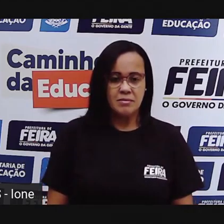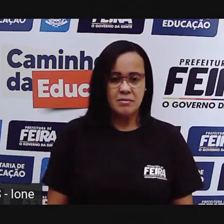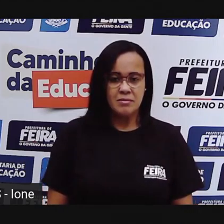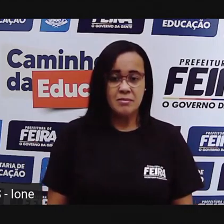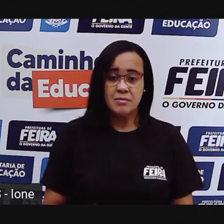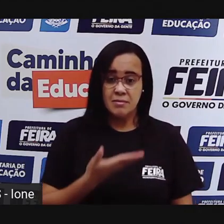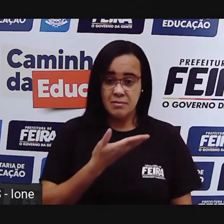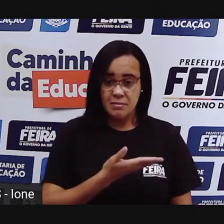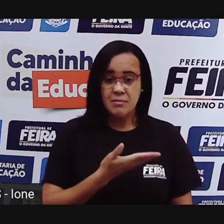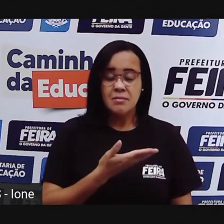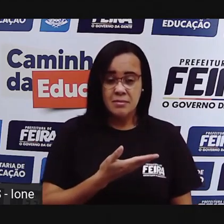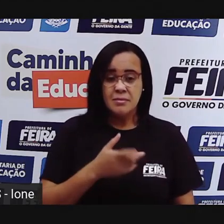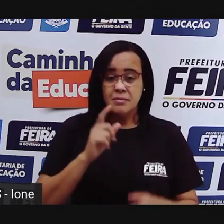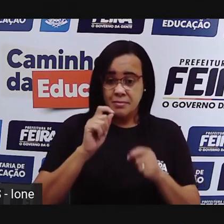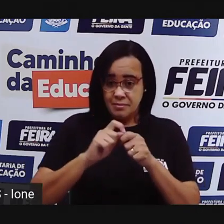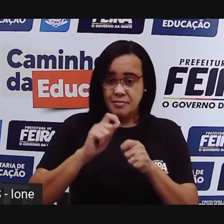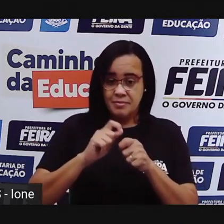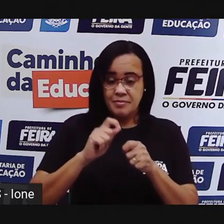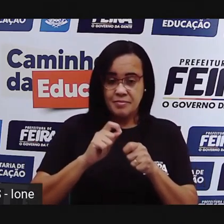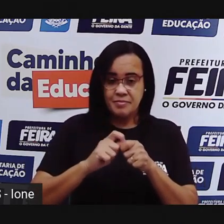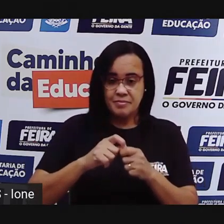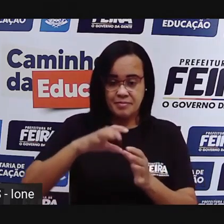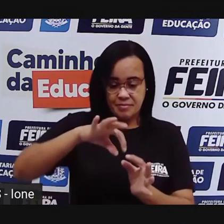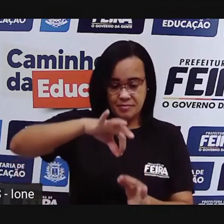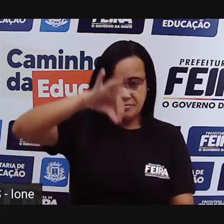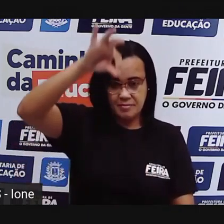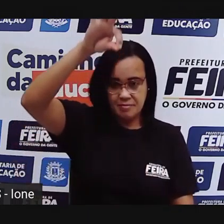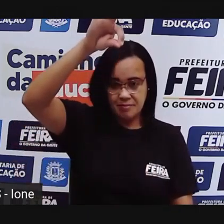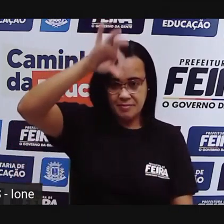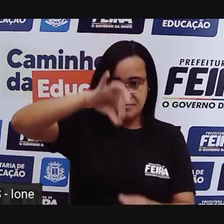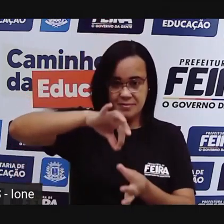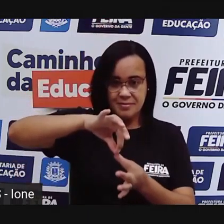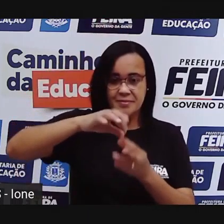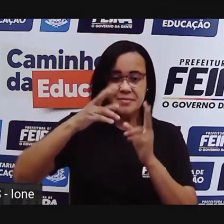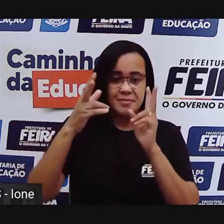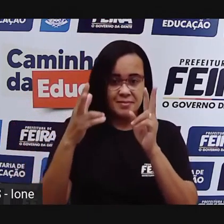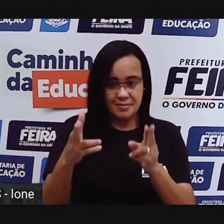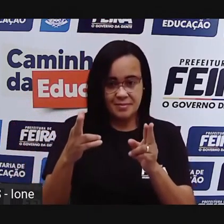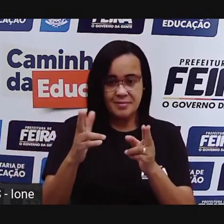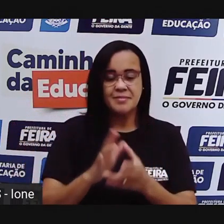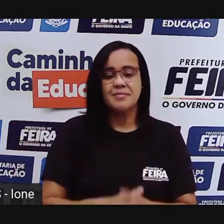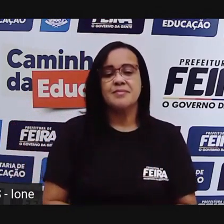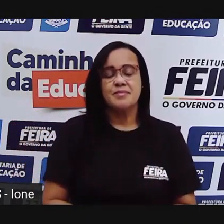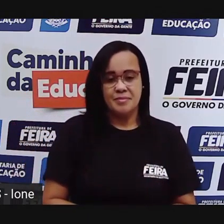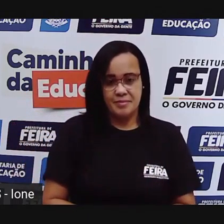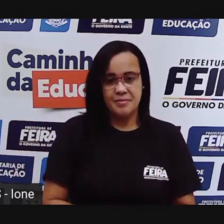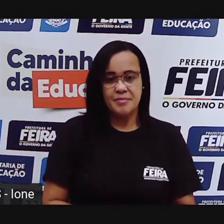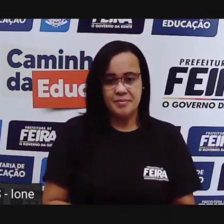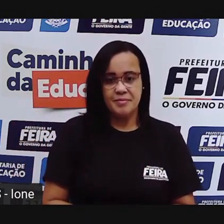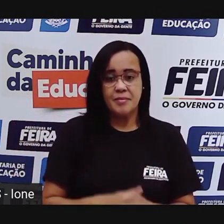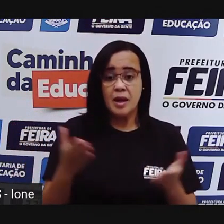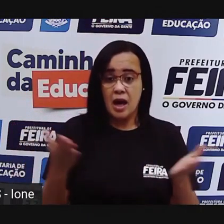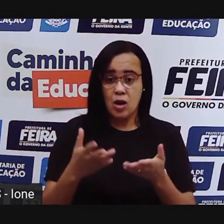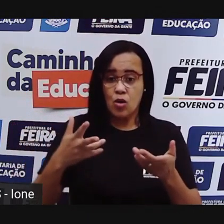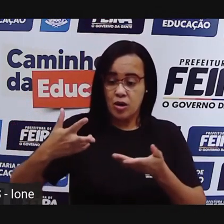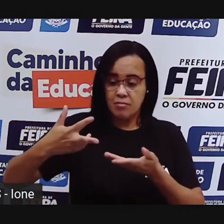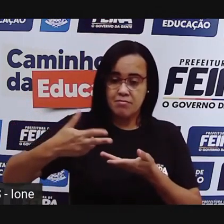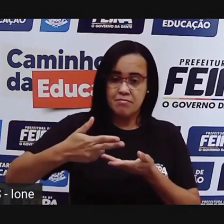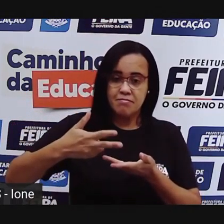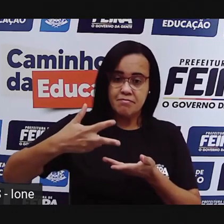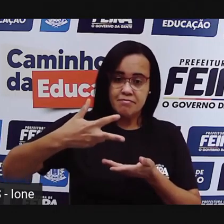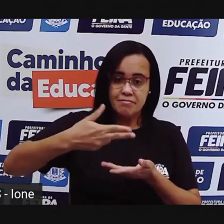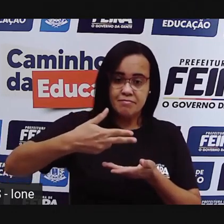assim, para a gente saber exatamente o tamanho. Juntou? Prontinho. Agora a gente vai recortar